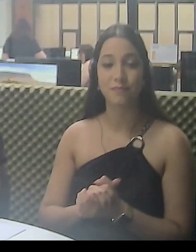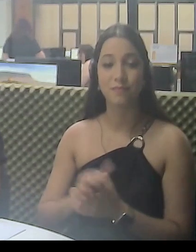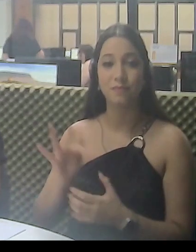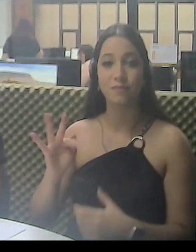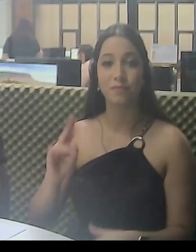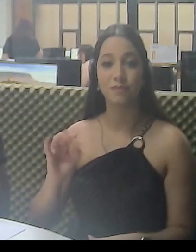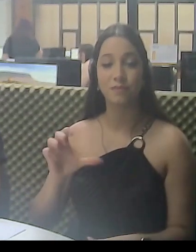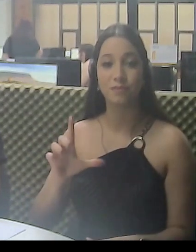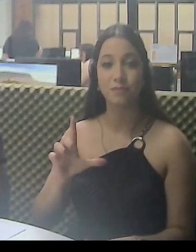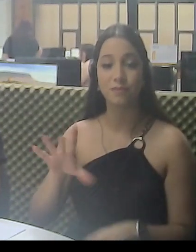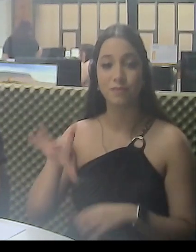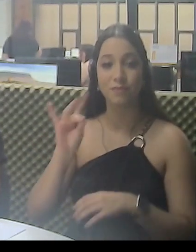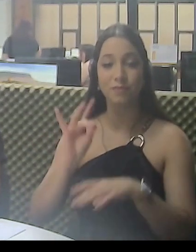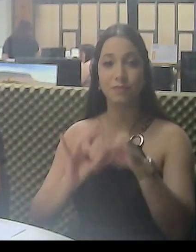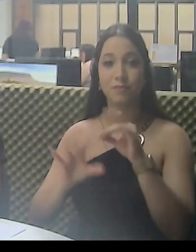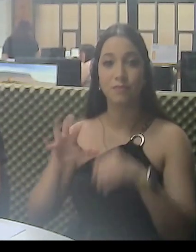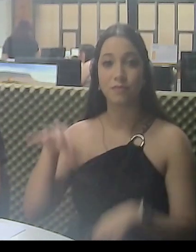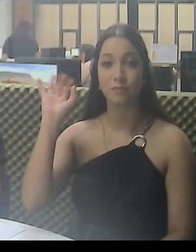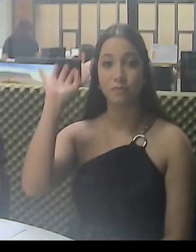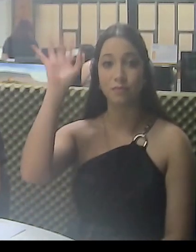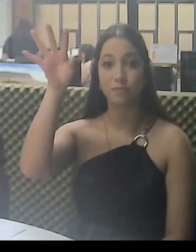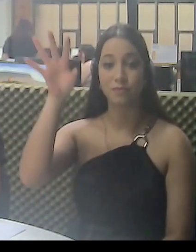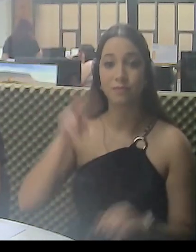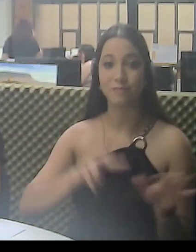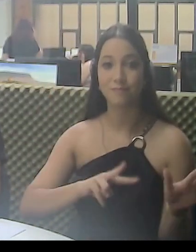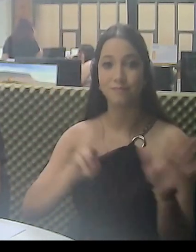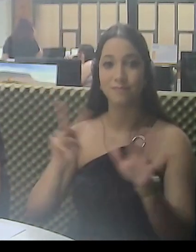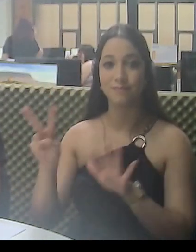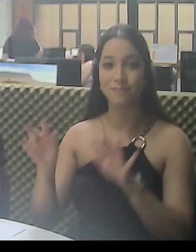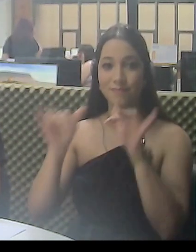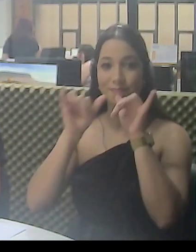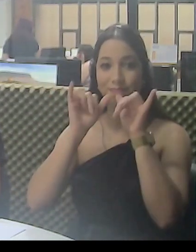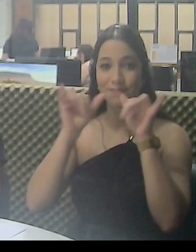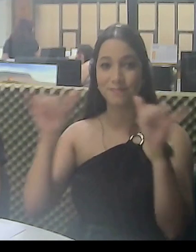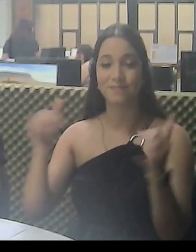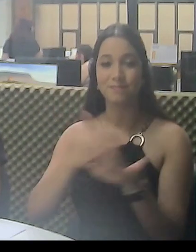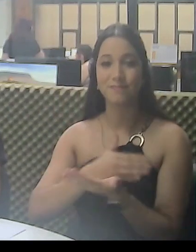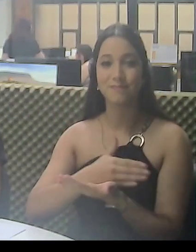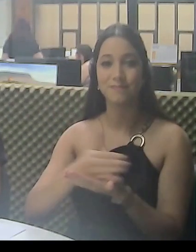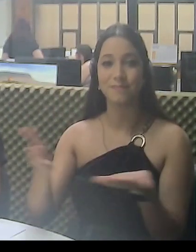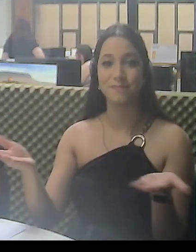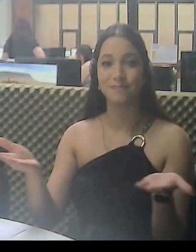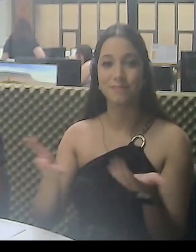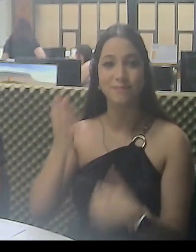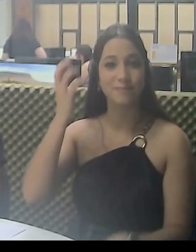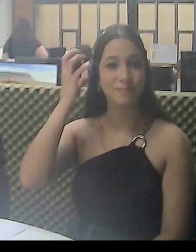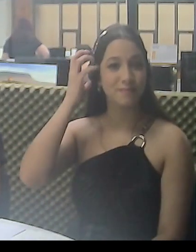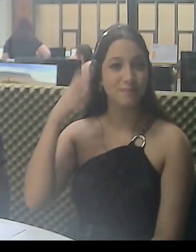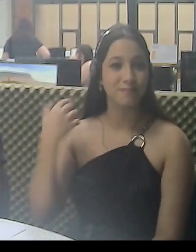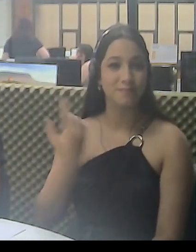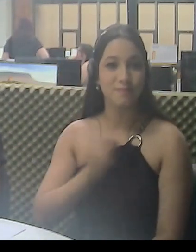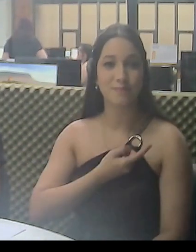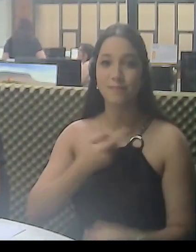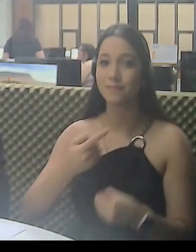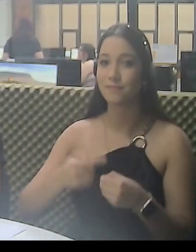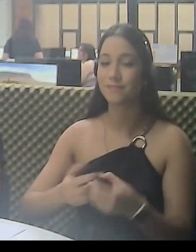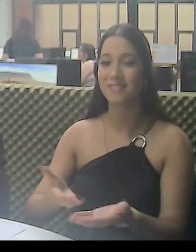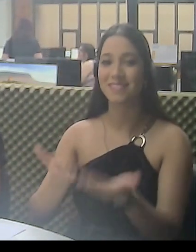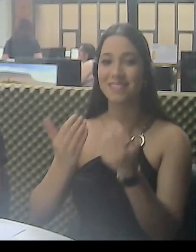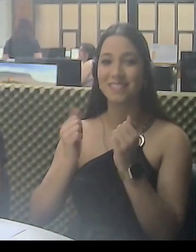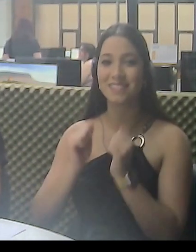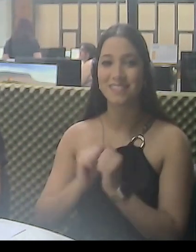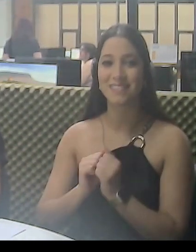Futel promove seletiva de basquete nesta semana. Essas e outras notícias a partir de agora na Rádio Nossa